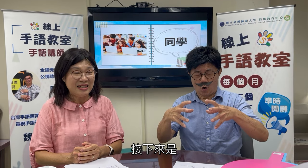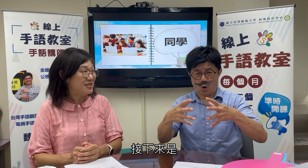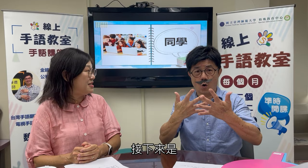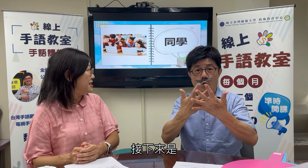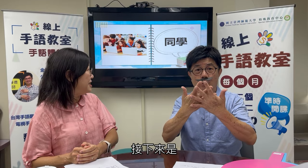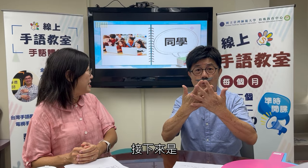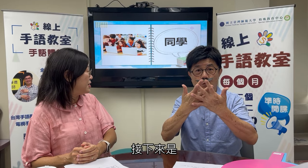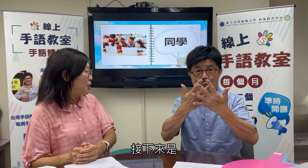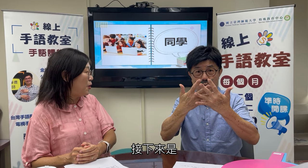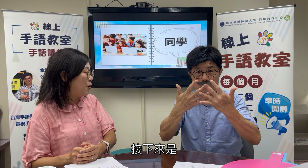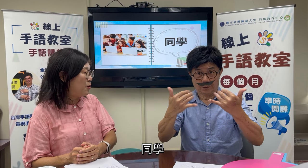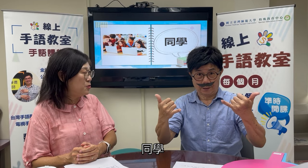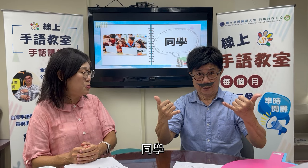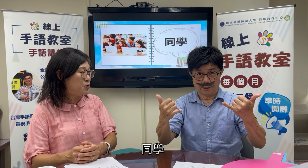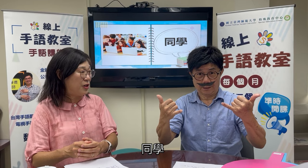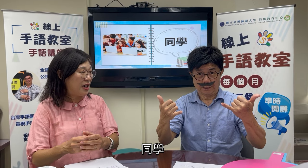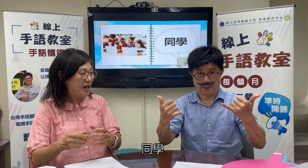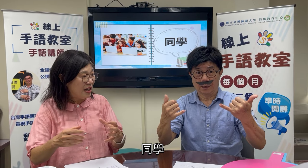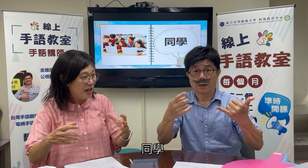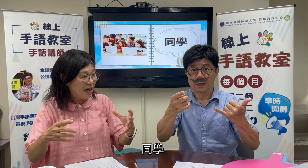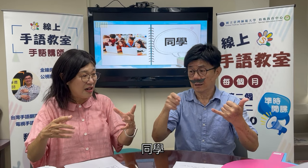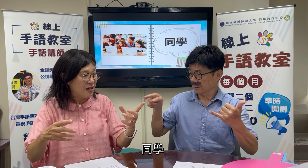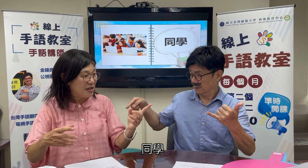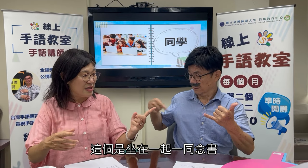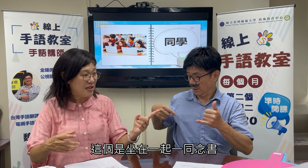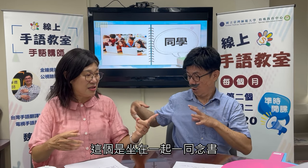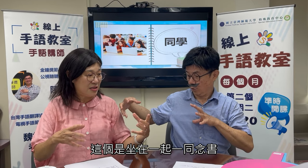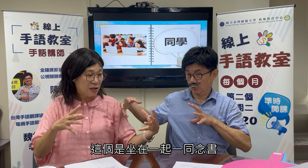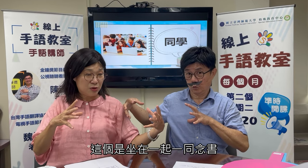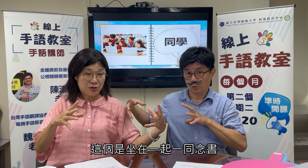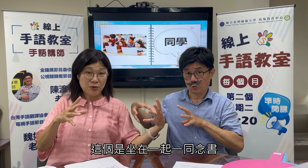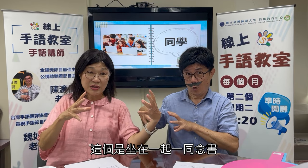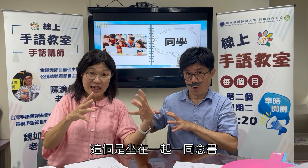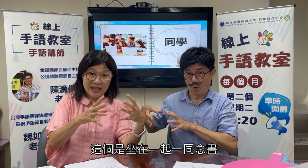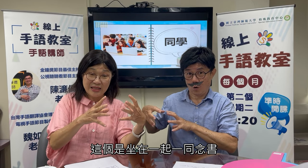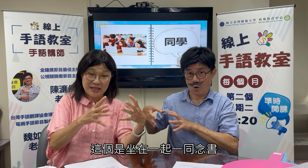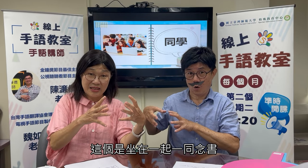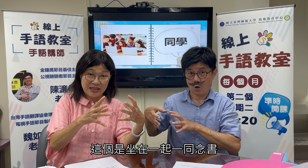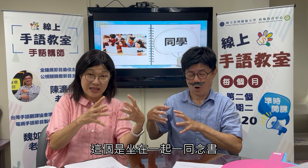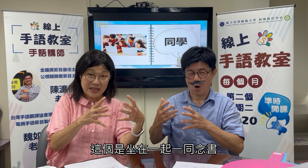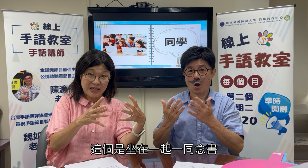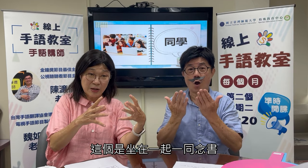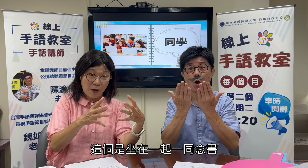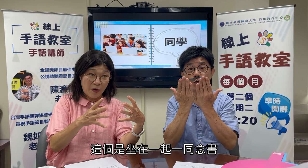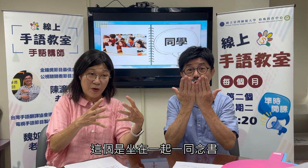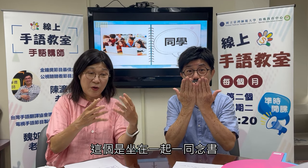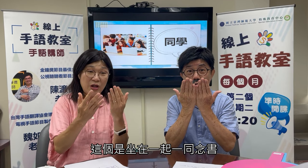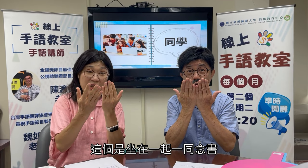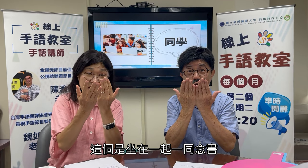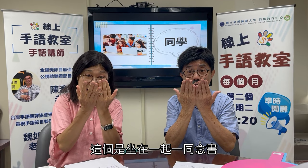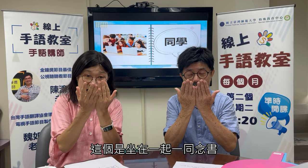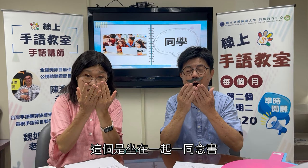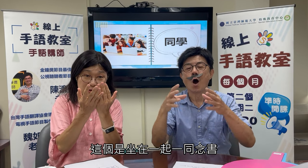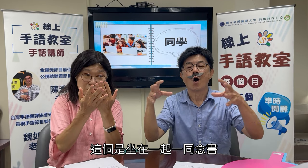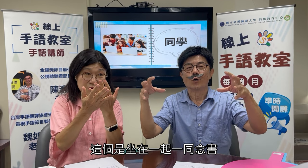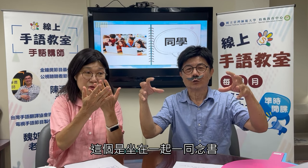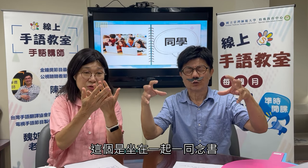是同学啊，这个是坐在一起一同念书